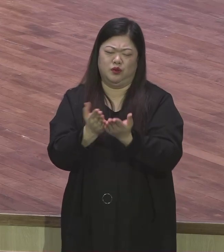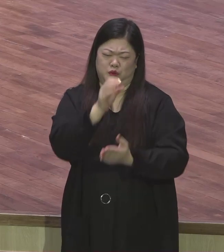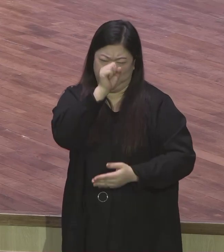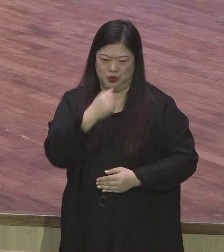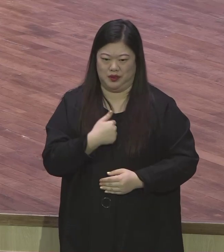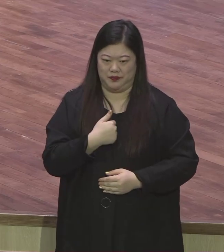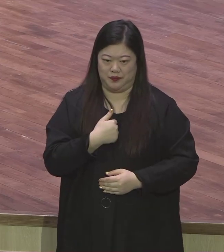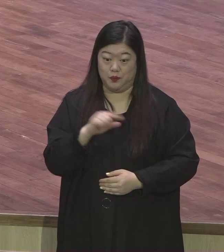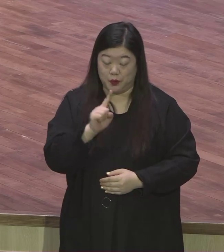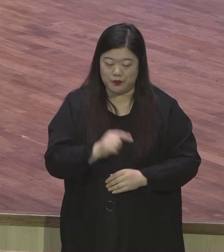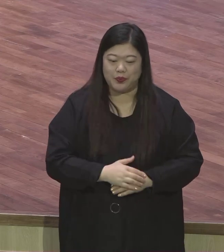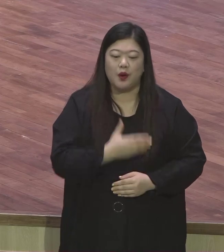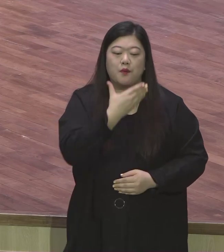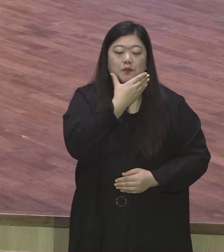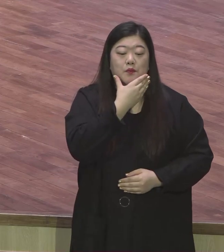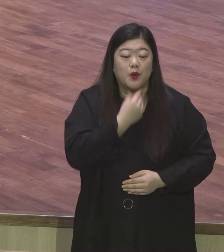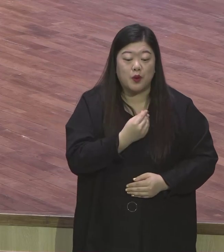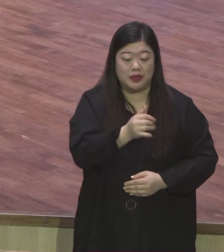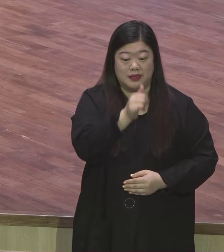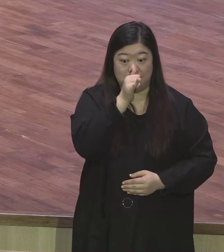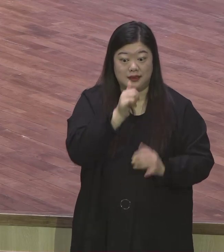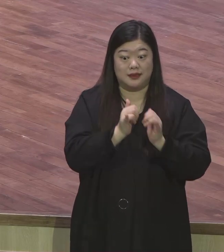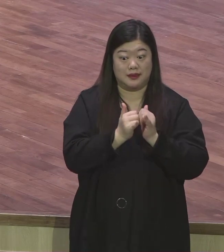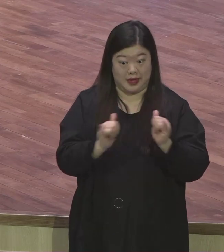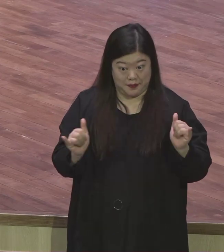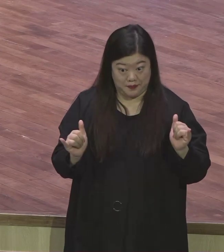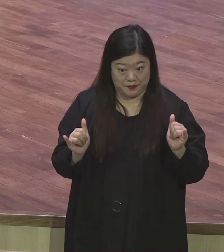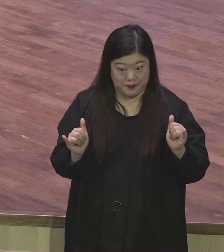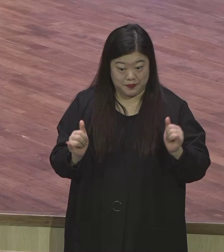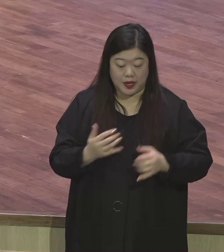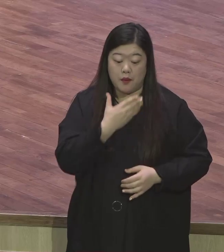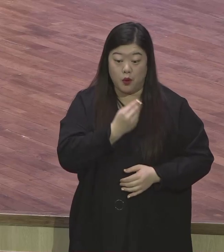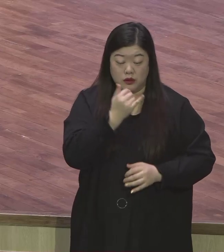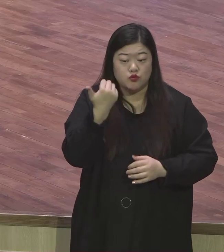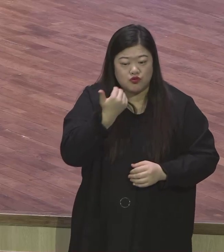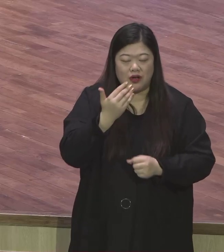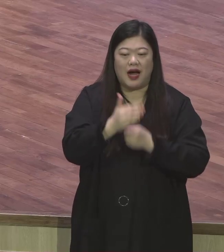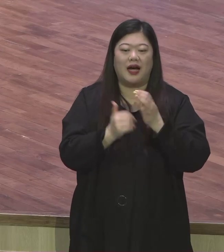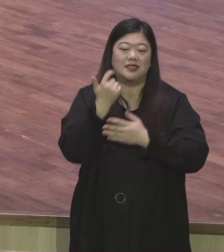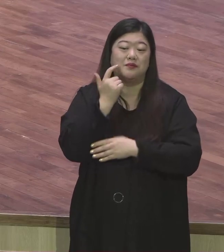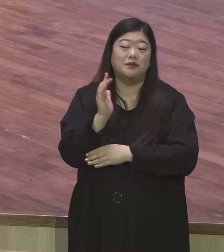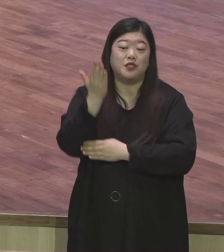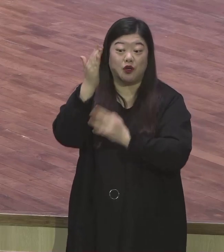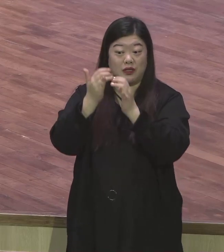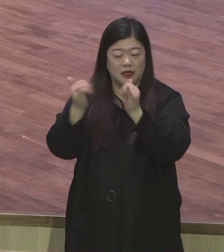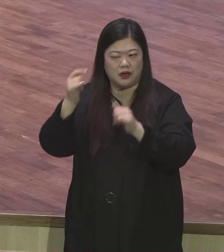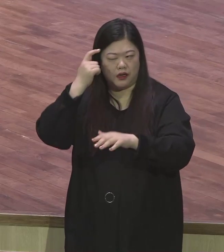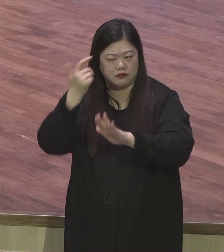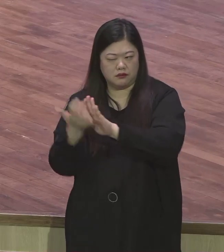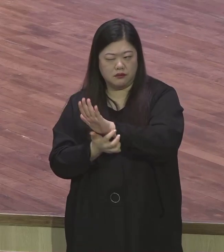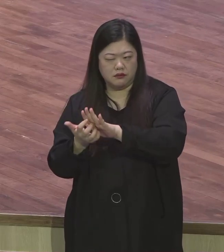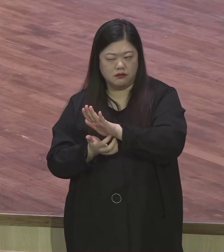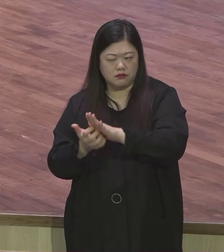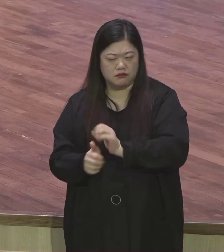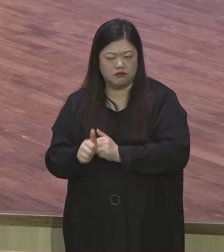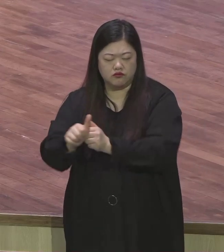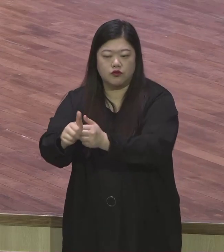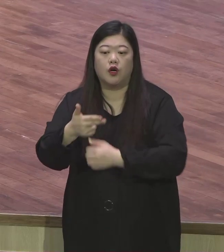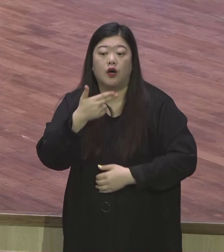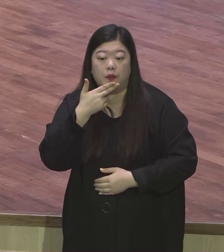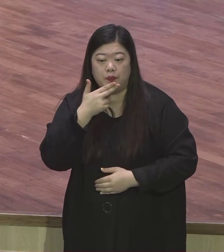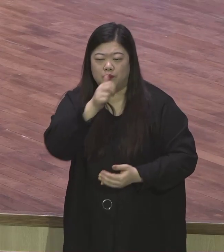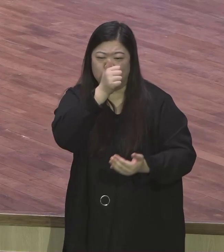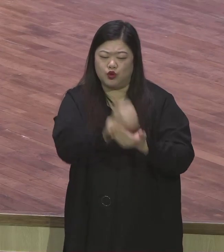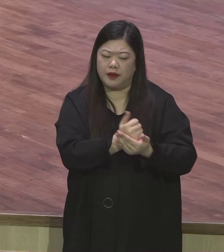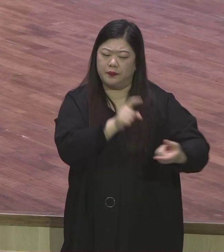사람은, 다시 말하면 하나님께 영광 돌리는 사람은 그렇게 봅시다. 악인의 꾀를 좇지 않고 죄인의 길에